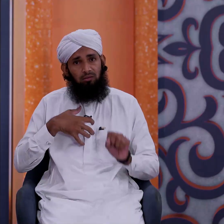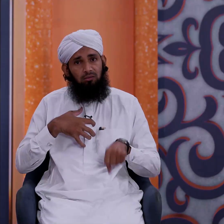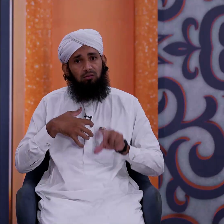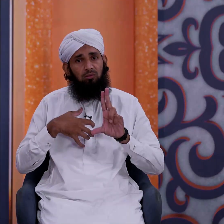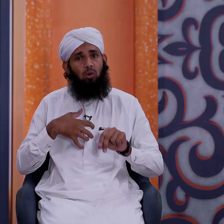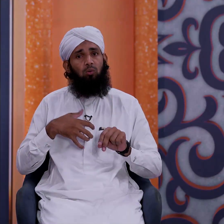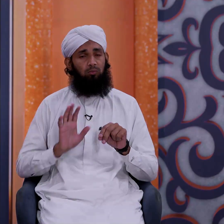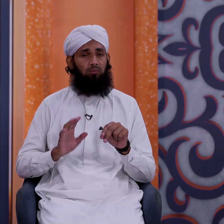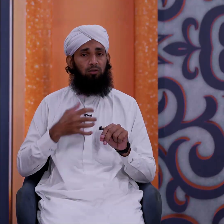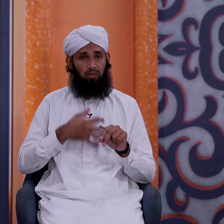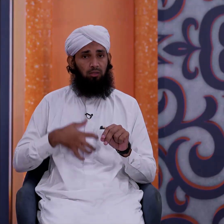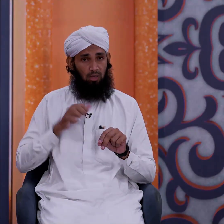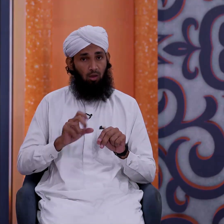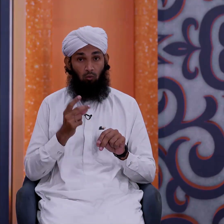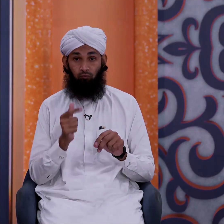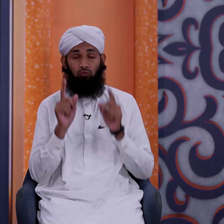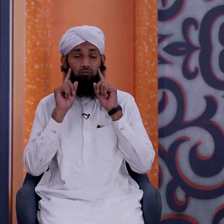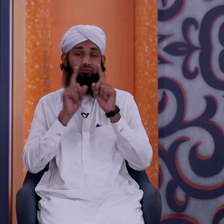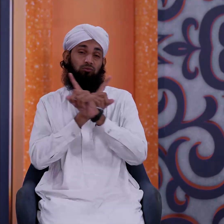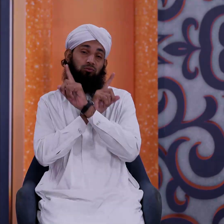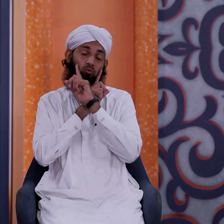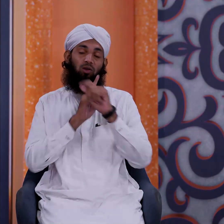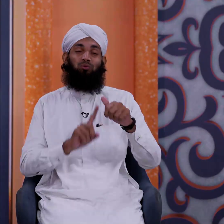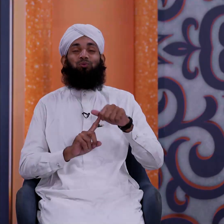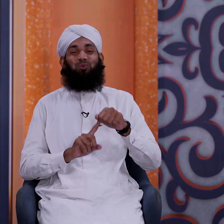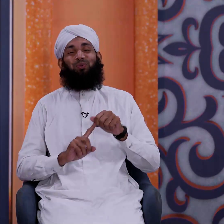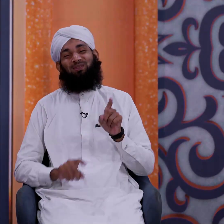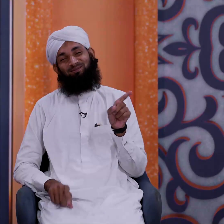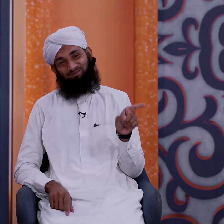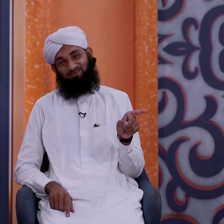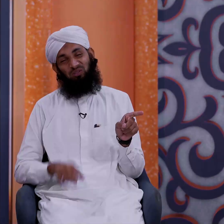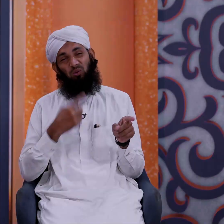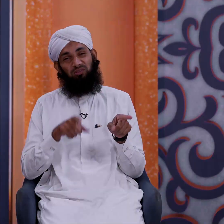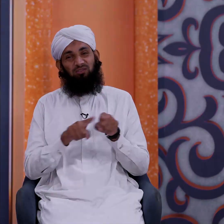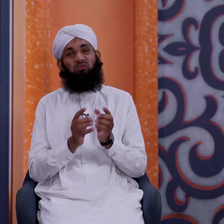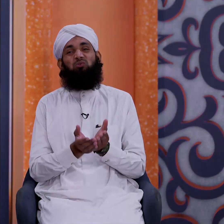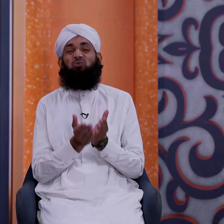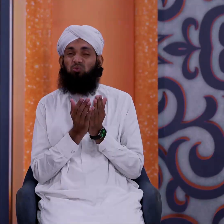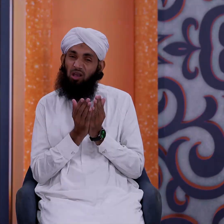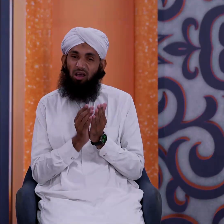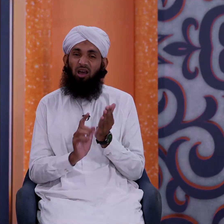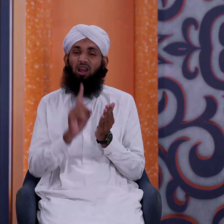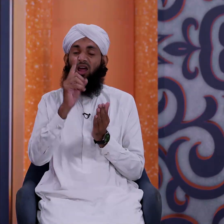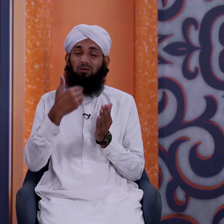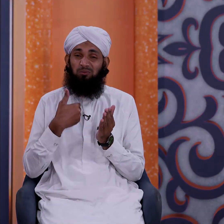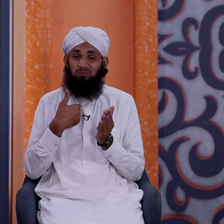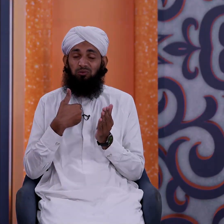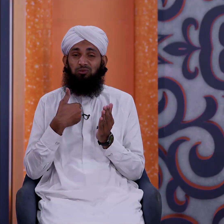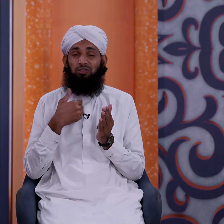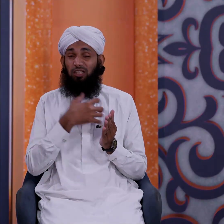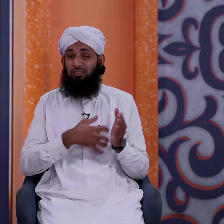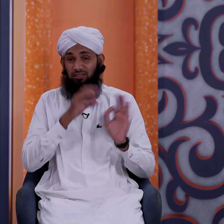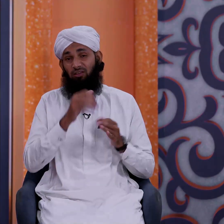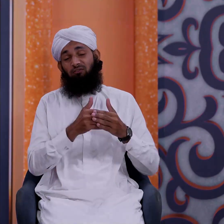نہیں؟ اگر ہے تو فوراً توبہ کر لیجئے، فوراً توبہ کر لیجئے، دعا کیجئے، اللہ پاک کی بارگاہ میں دعا کیجئے،